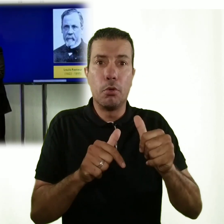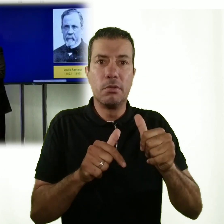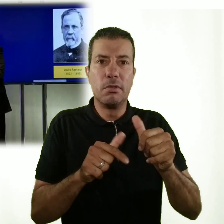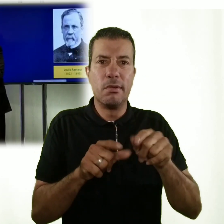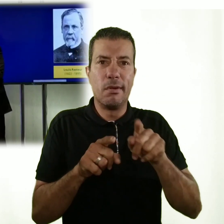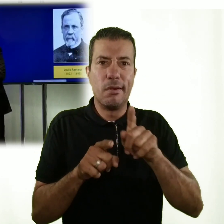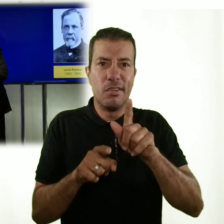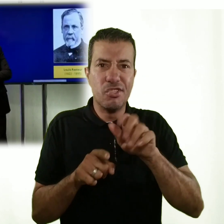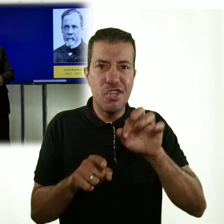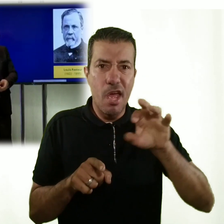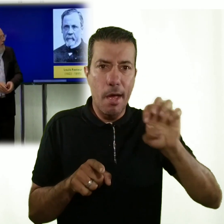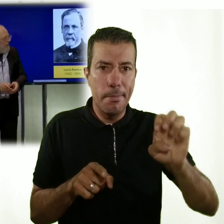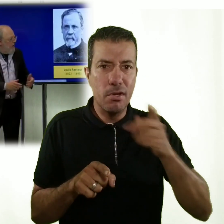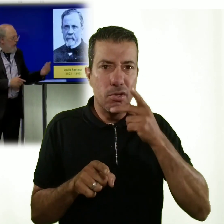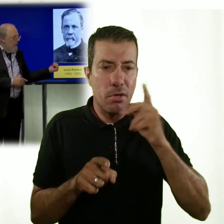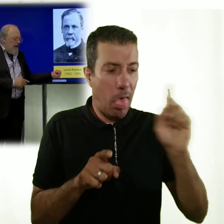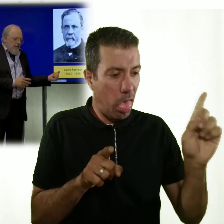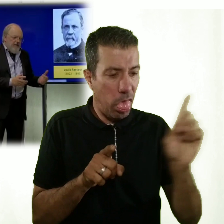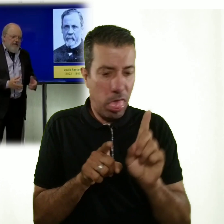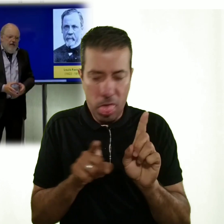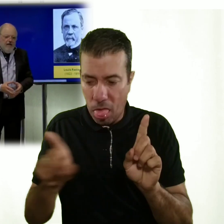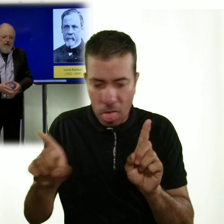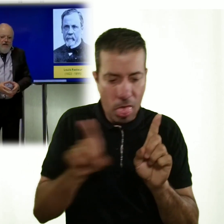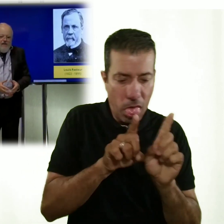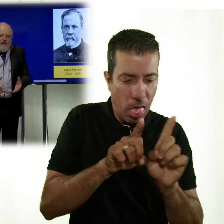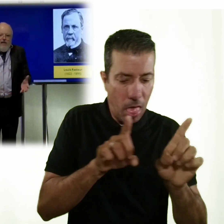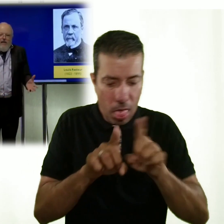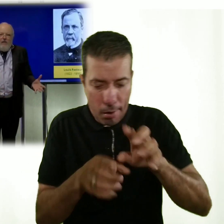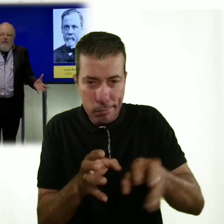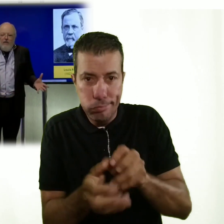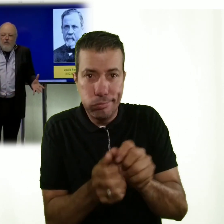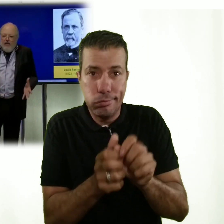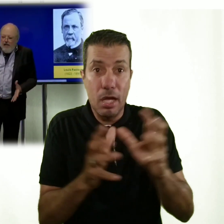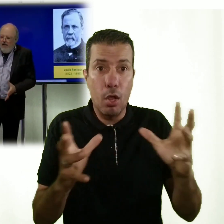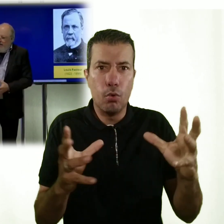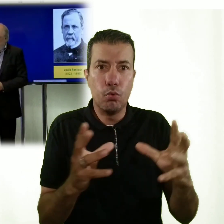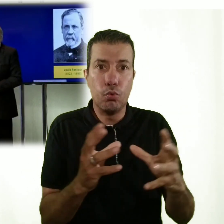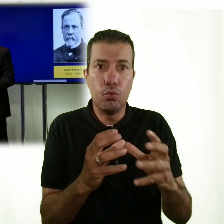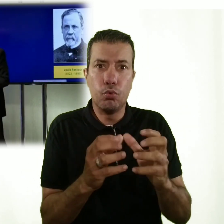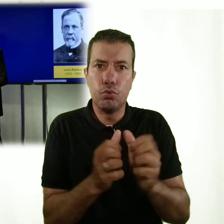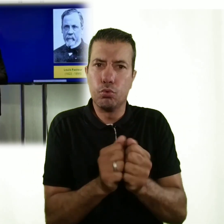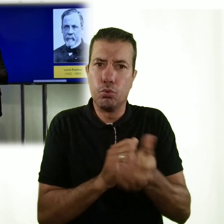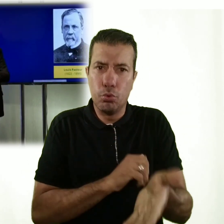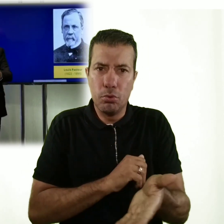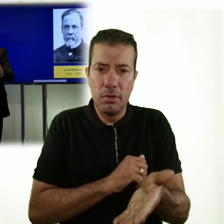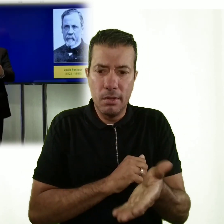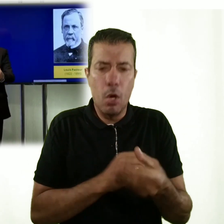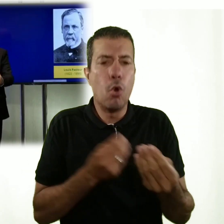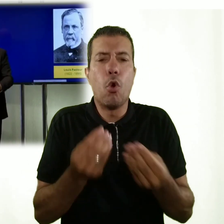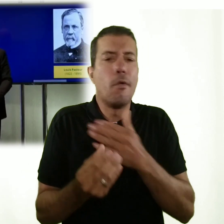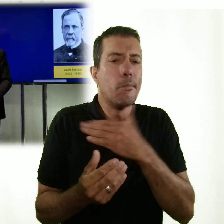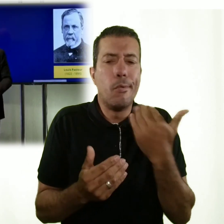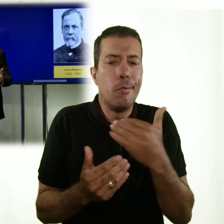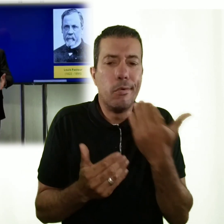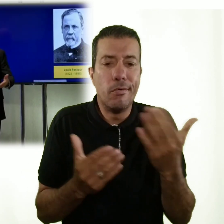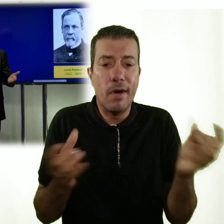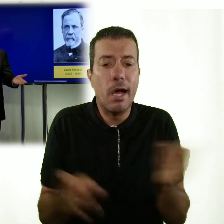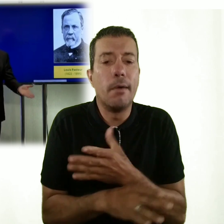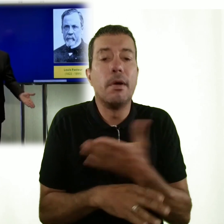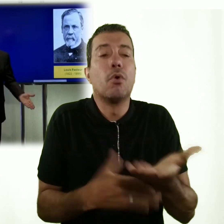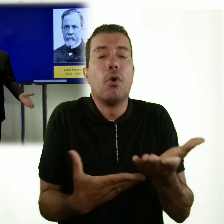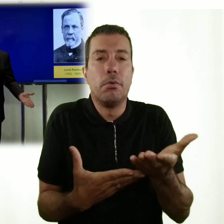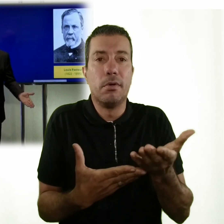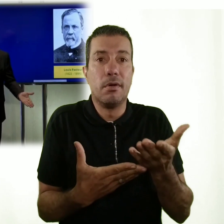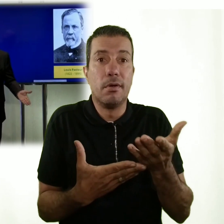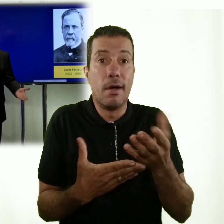mulher para a bacia, da outra mulher para a bacia, e vocês querem que o índice de mortalidade termine? Vocês têm que lavar a mão em